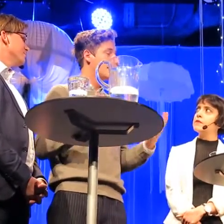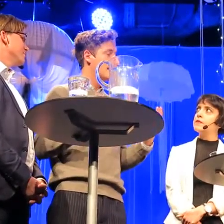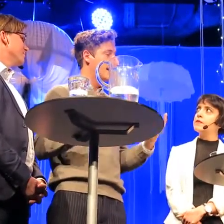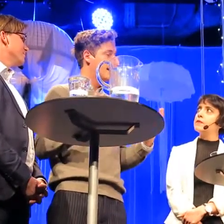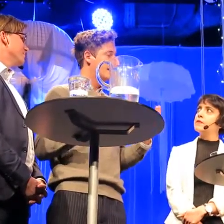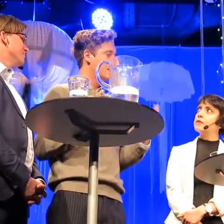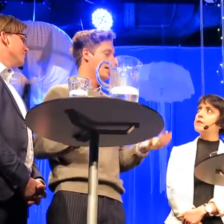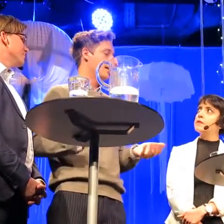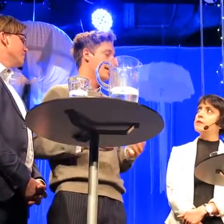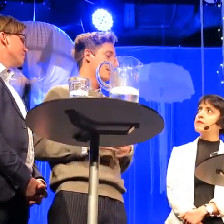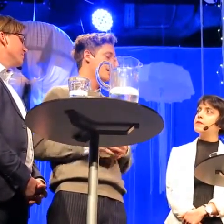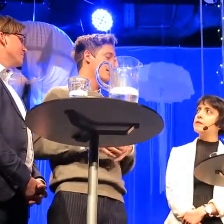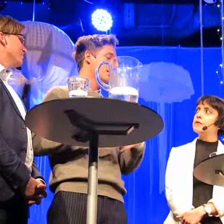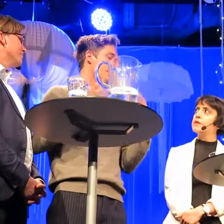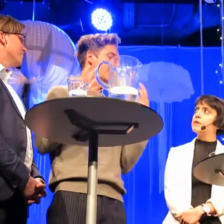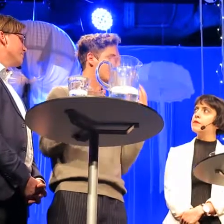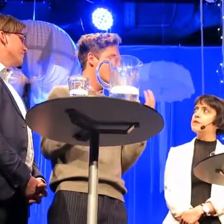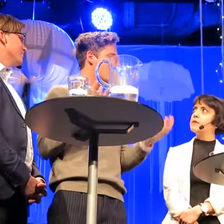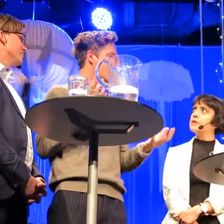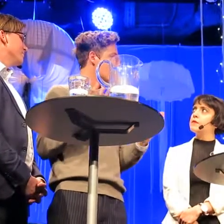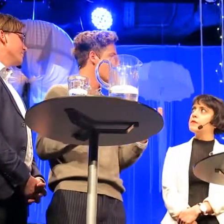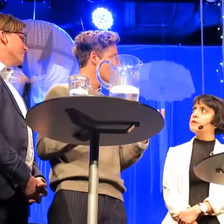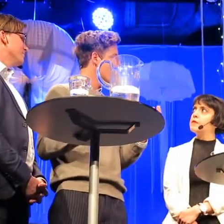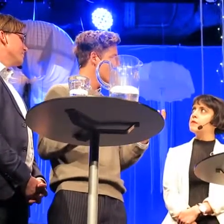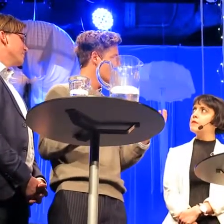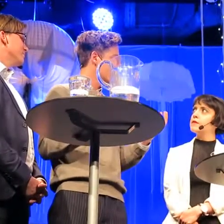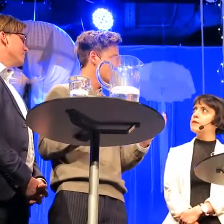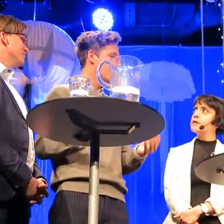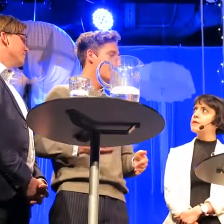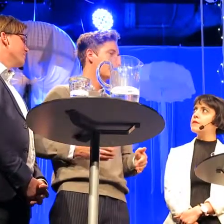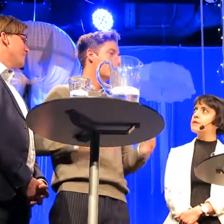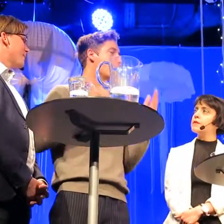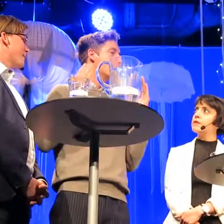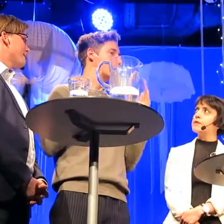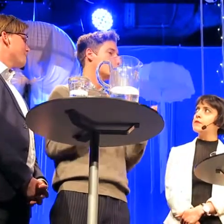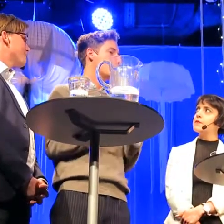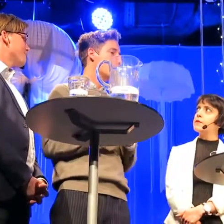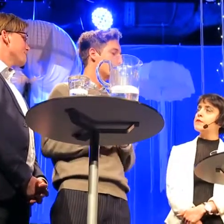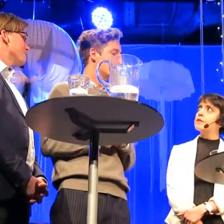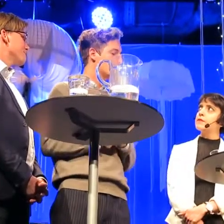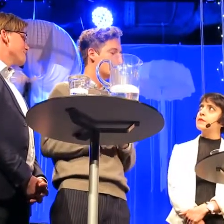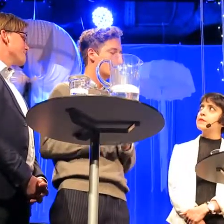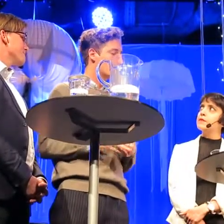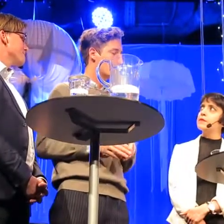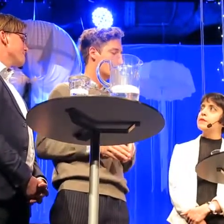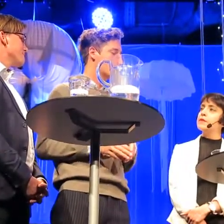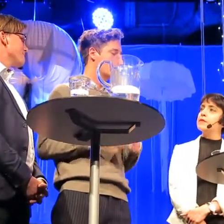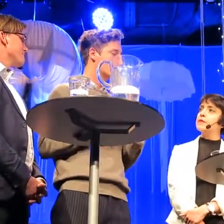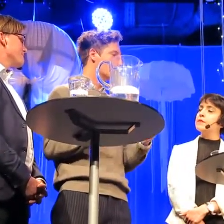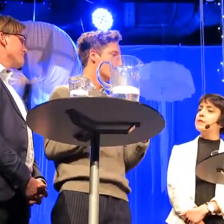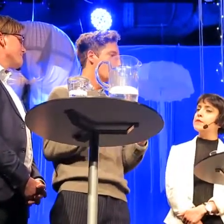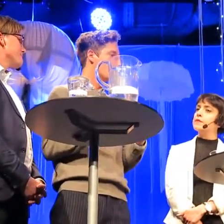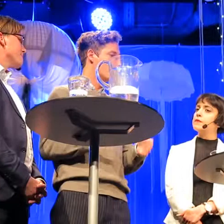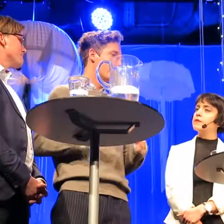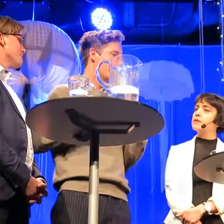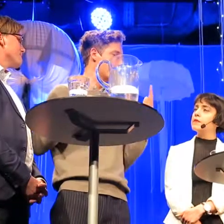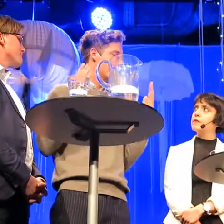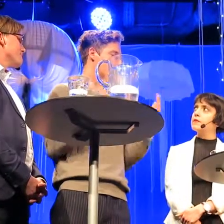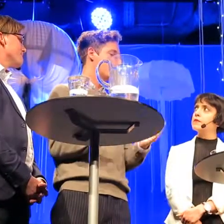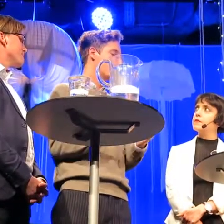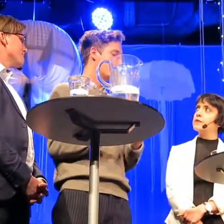alltså, politik är att balansera mellan olika intressen. Men, liksom, men total, den totala riktningen är ju